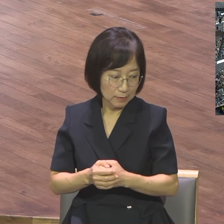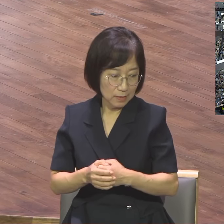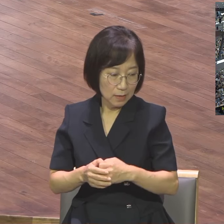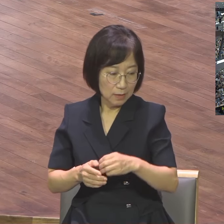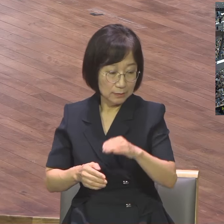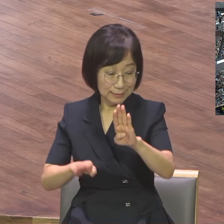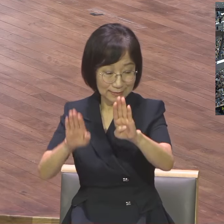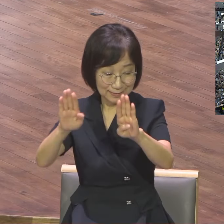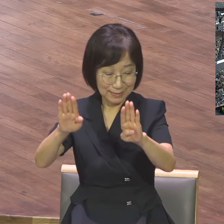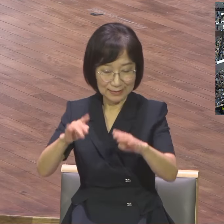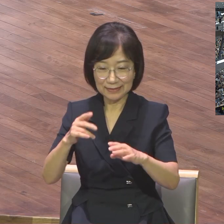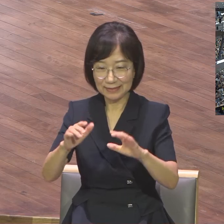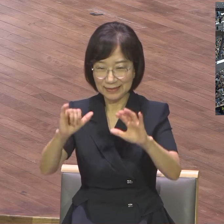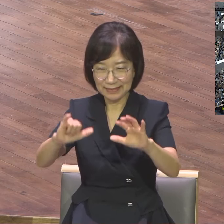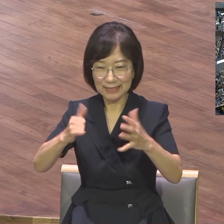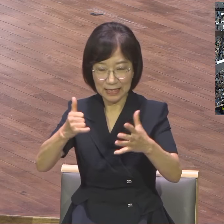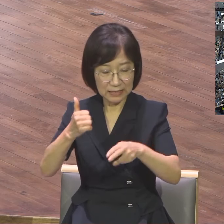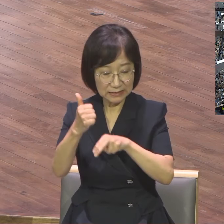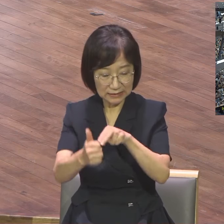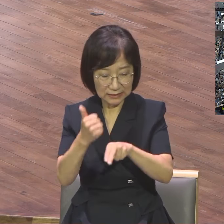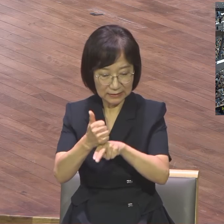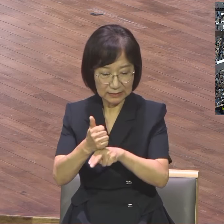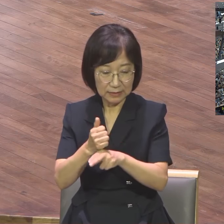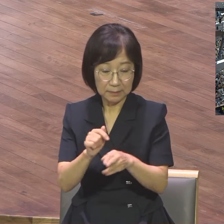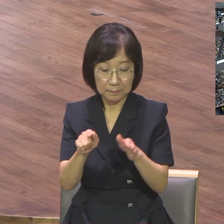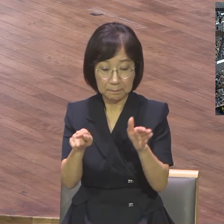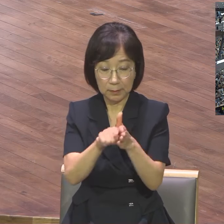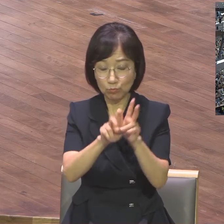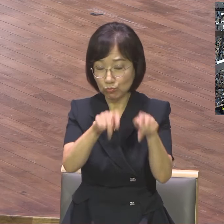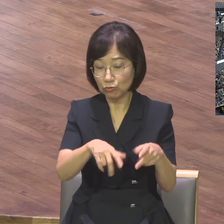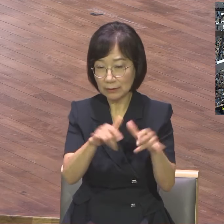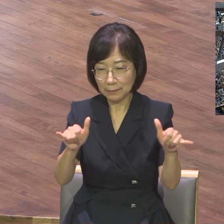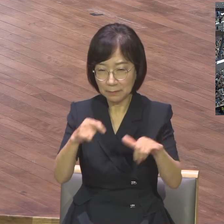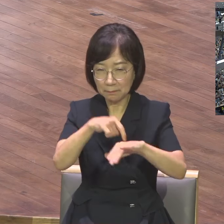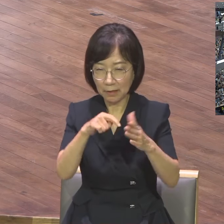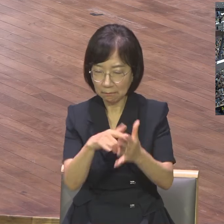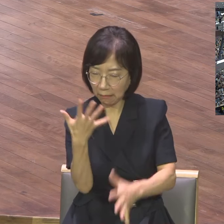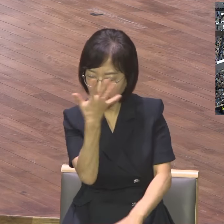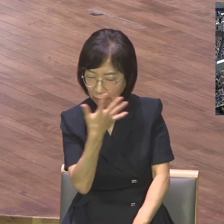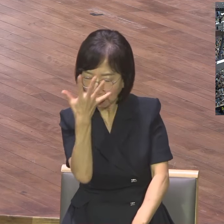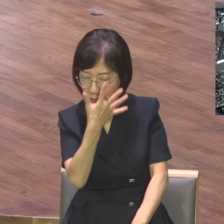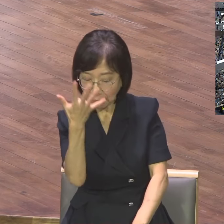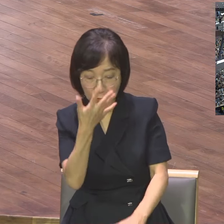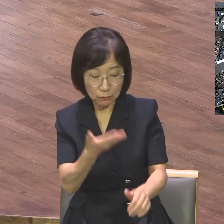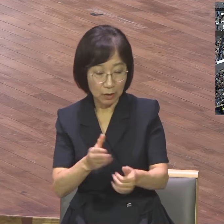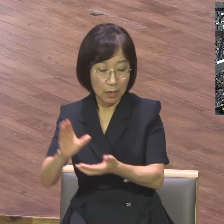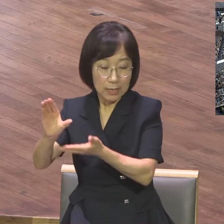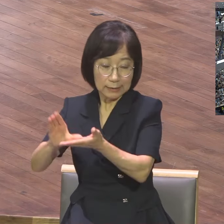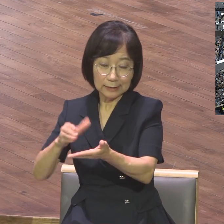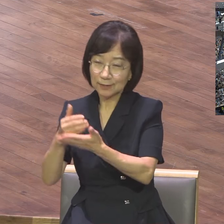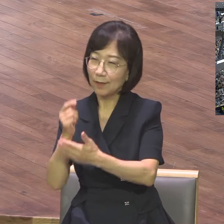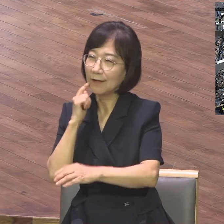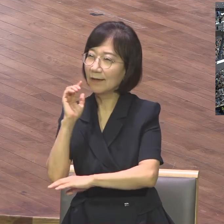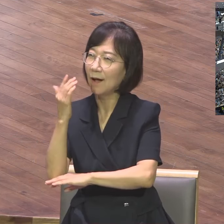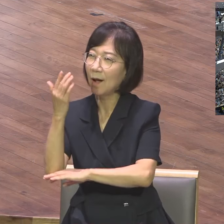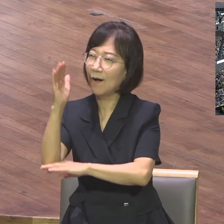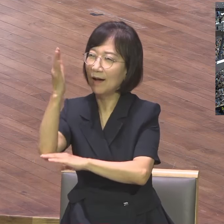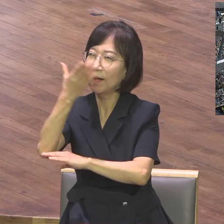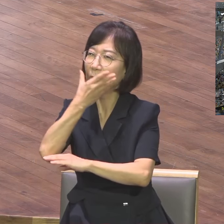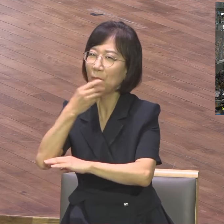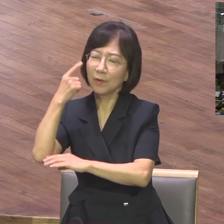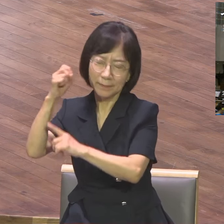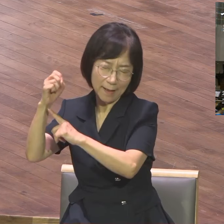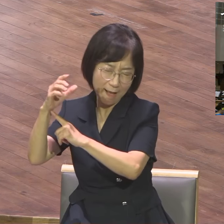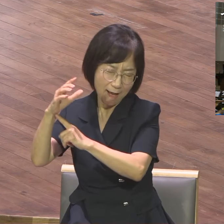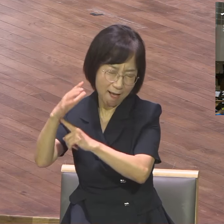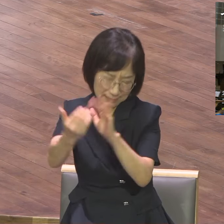이 세상의 신이 믿지 아니하는 자들의 마음을 혼미하게 하여 그리스도의 영광의 복음의 광채가 비치지 못하게